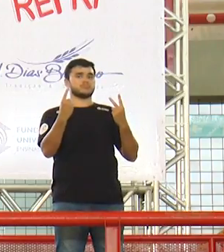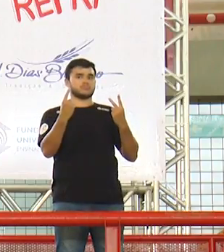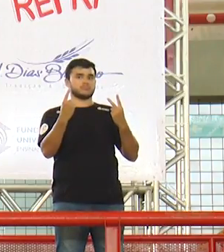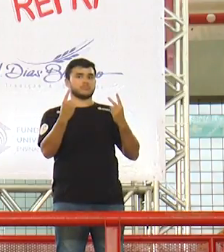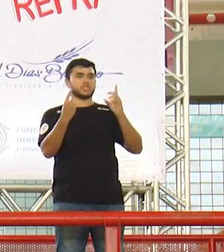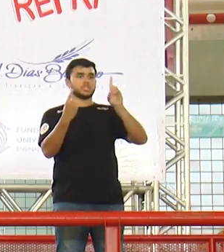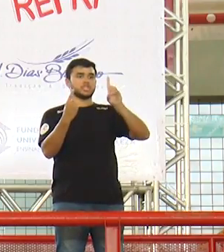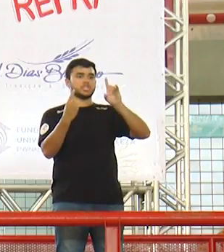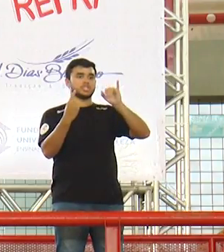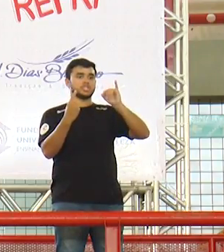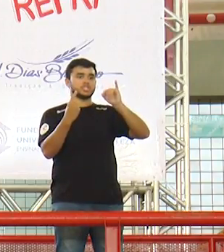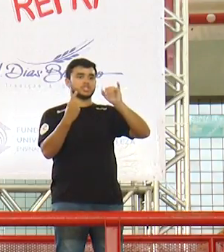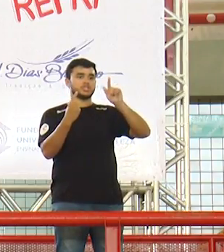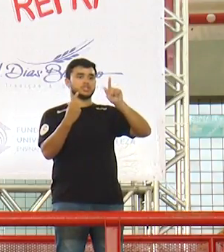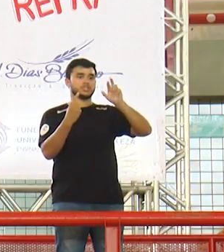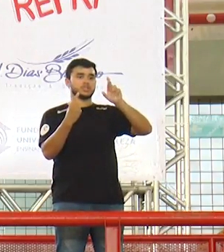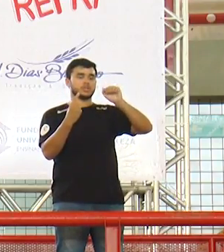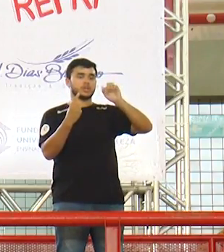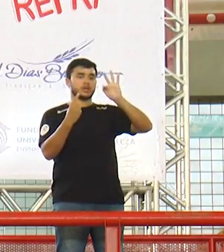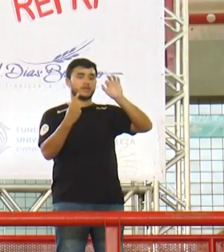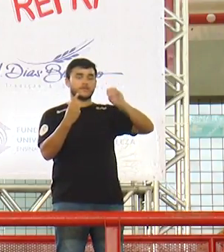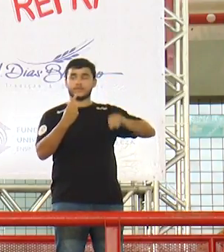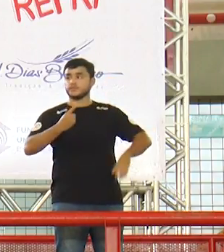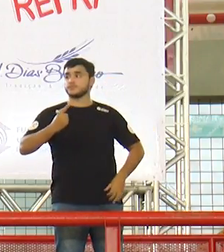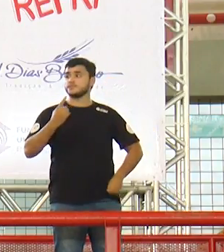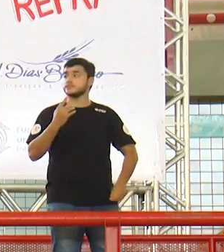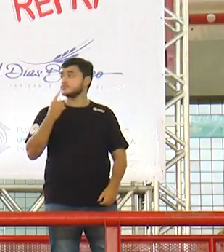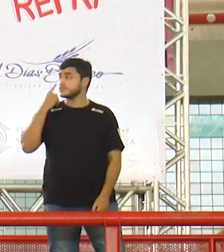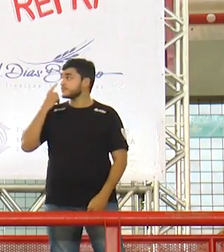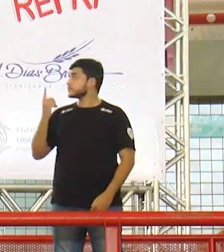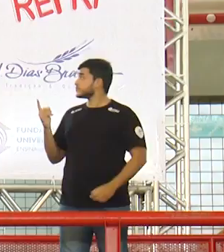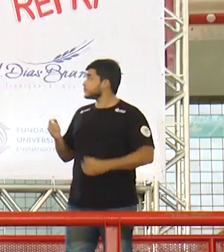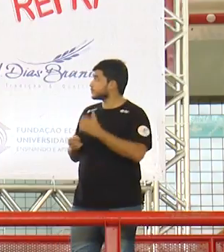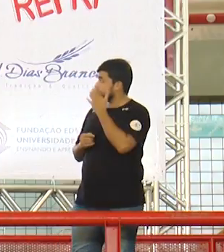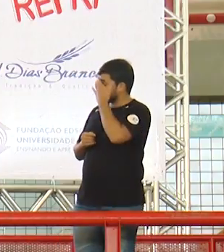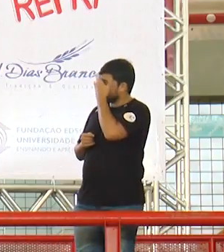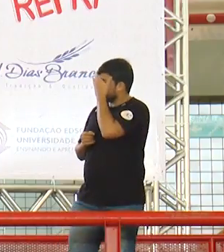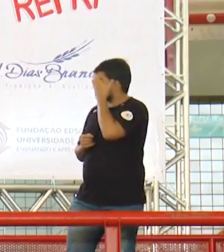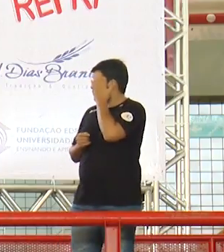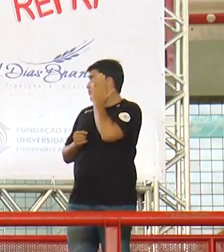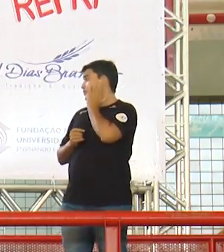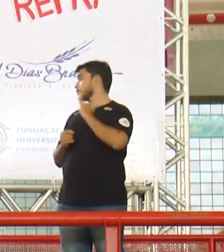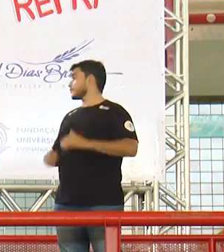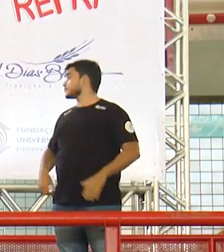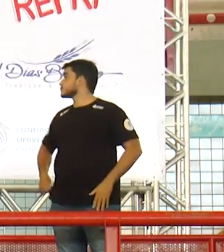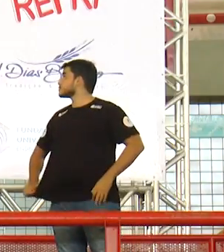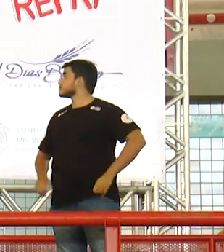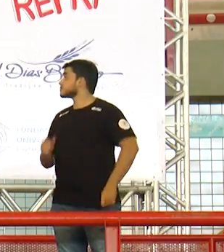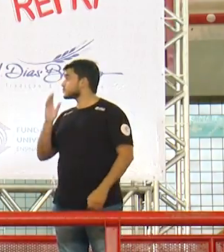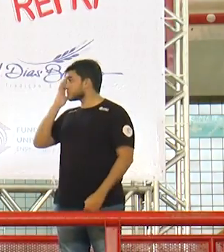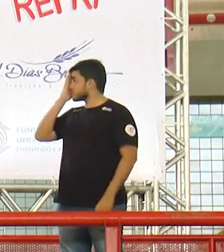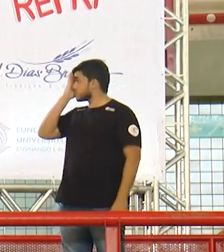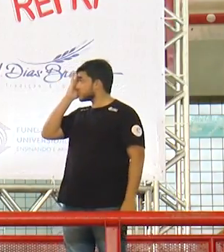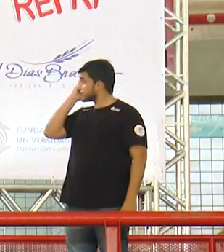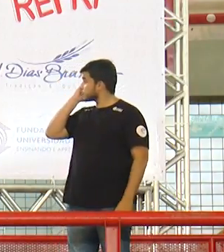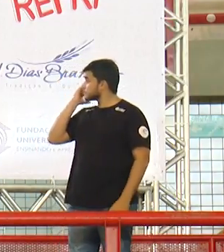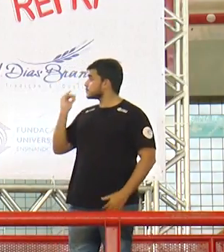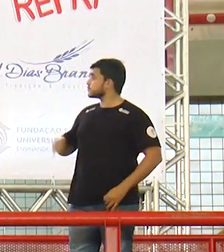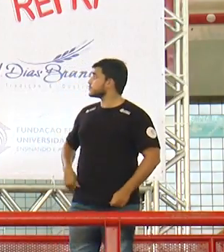Ei, só por descarrego de consciência, deixa eu ver se, olha, cadê? Ai, mentira, não funcionou. É aqui?